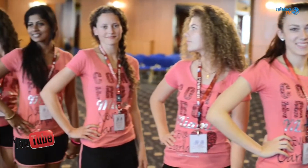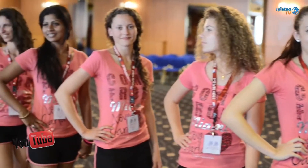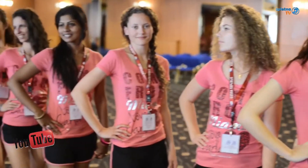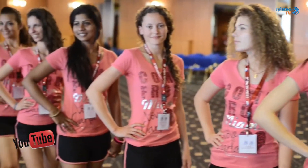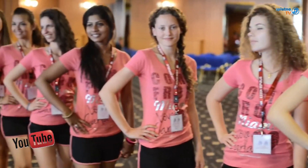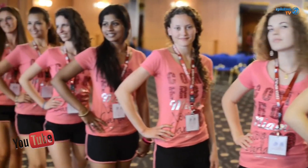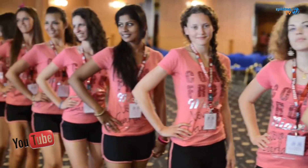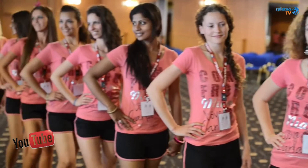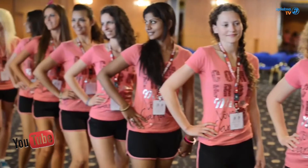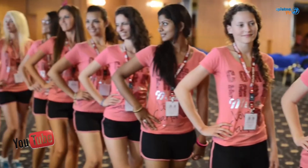por todo lo